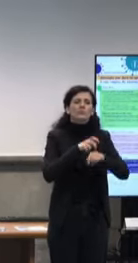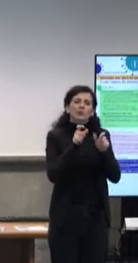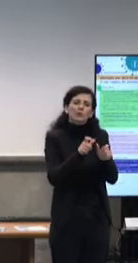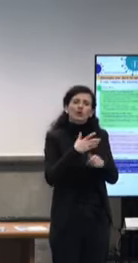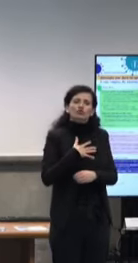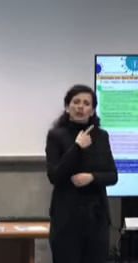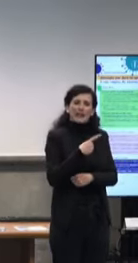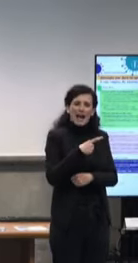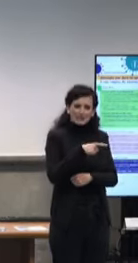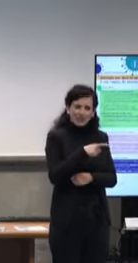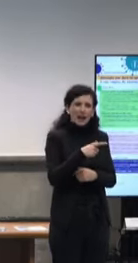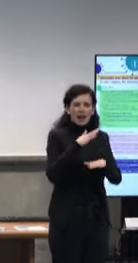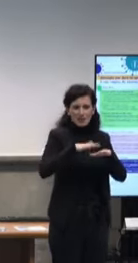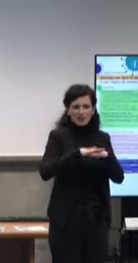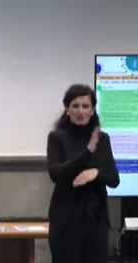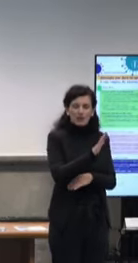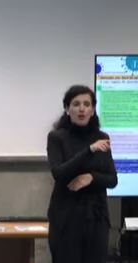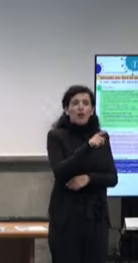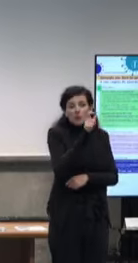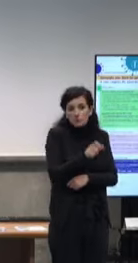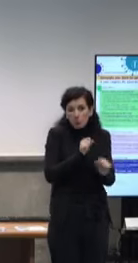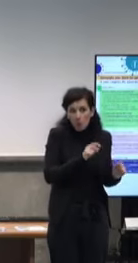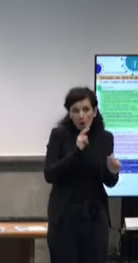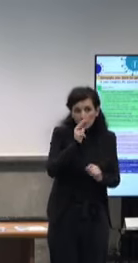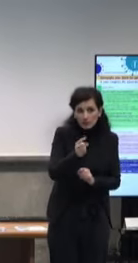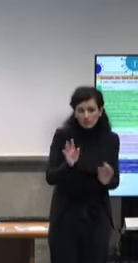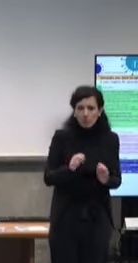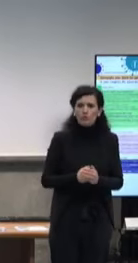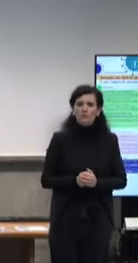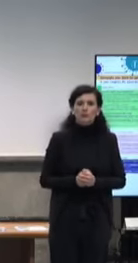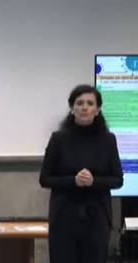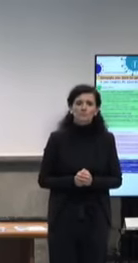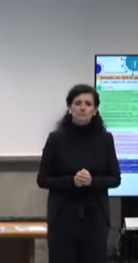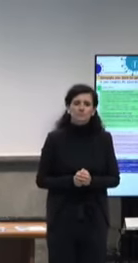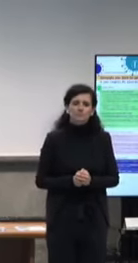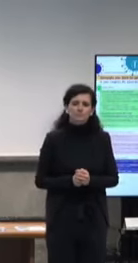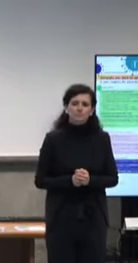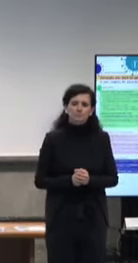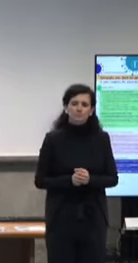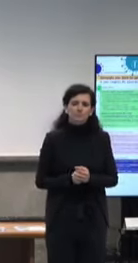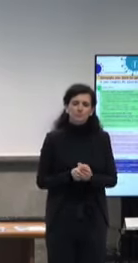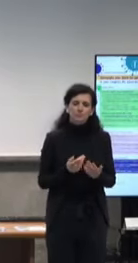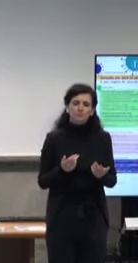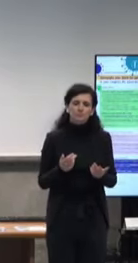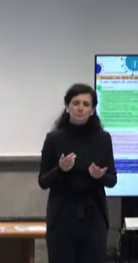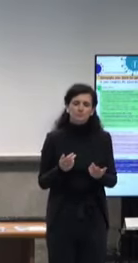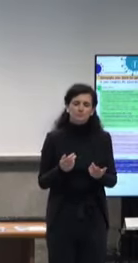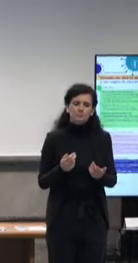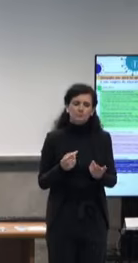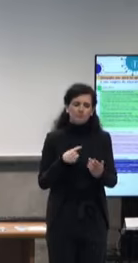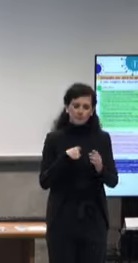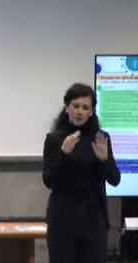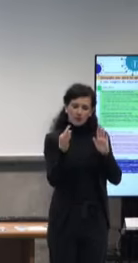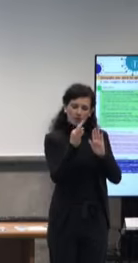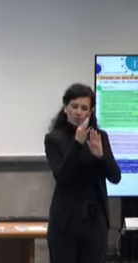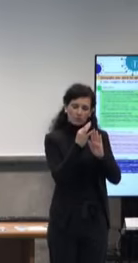persona che può rispondere anche clinicamente in maniera più appropriata noi nel trasmettere il dato di am